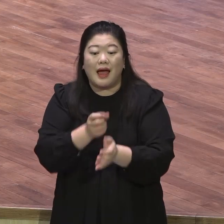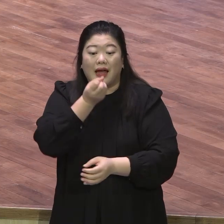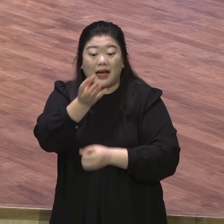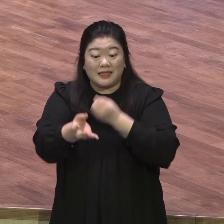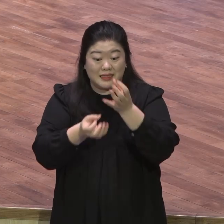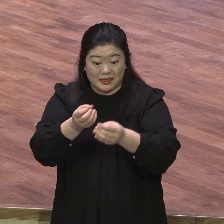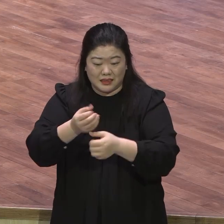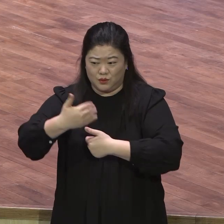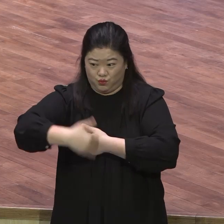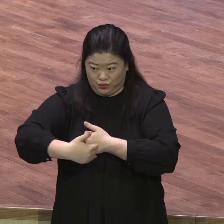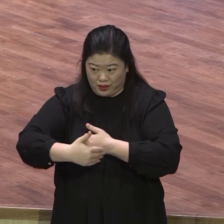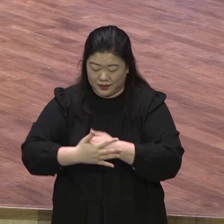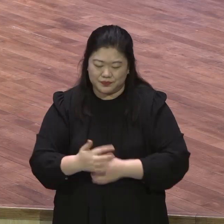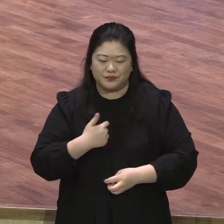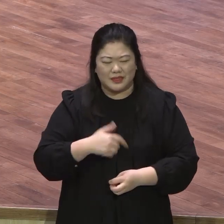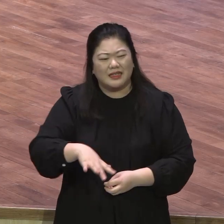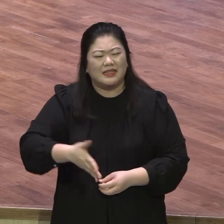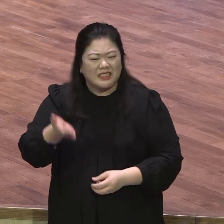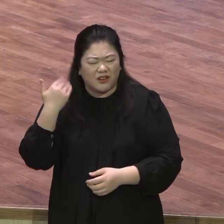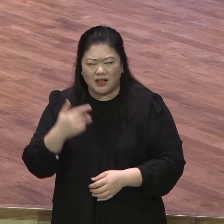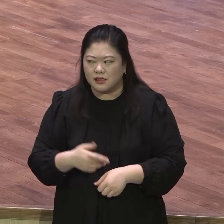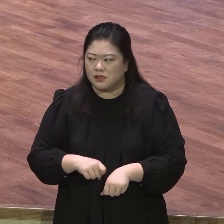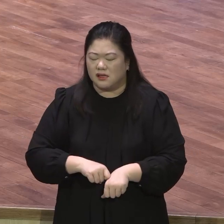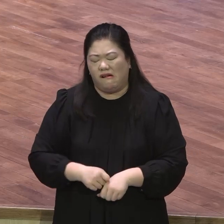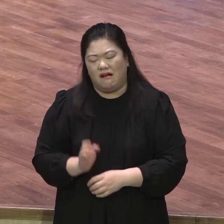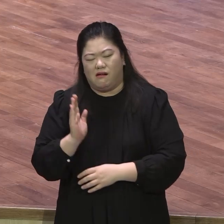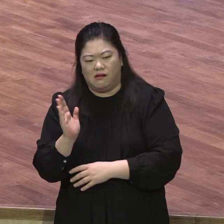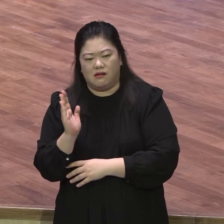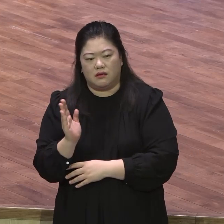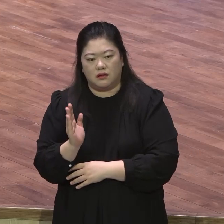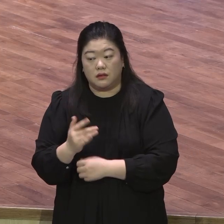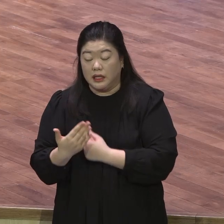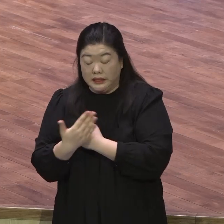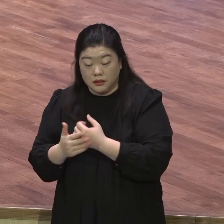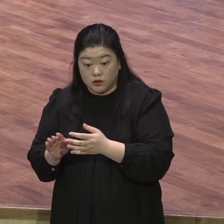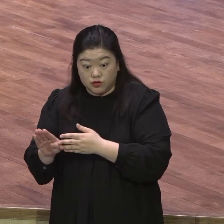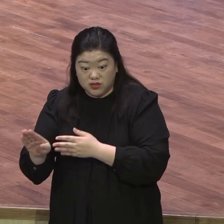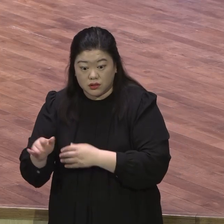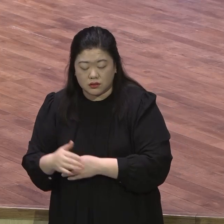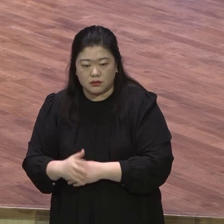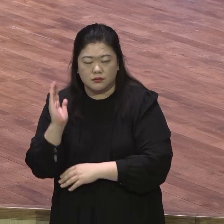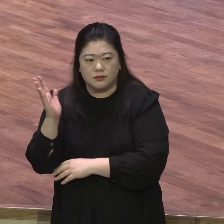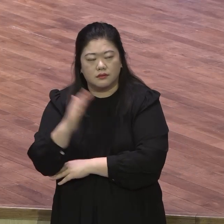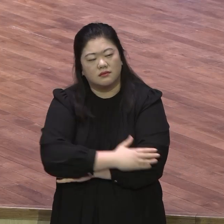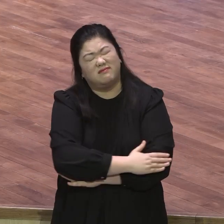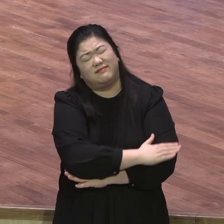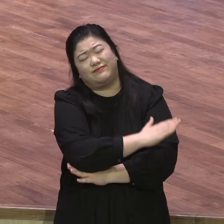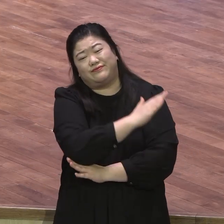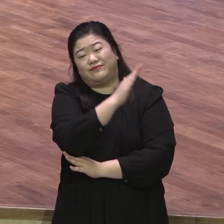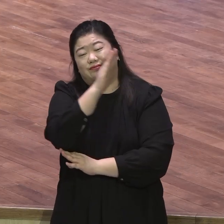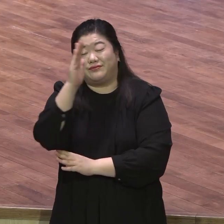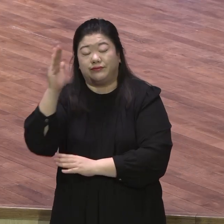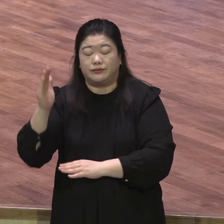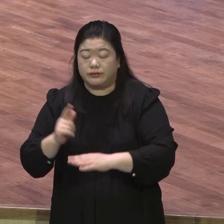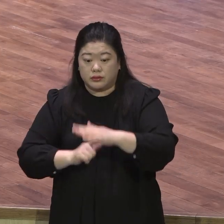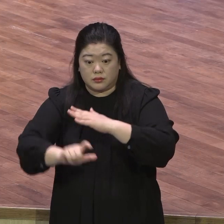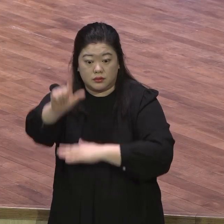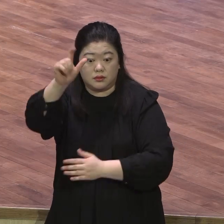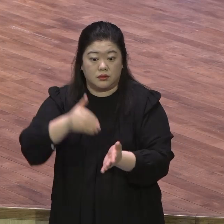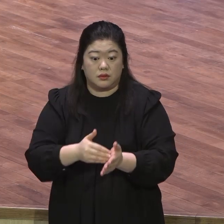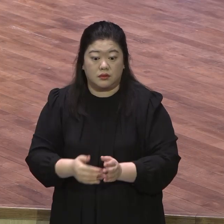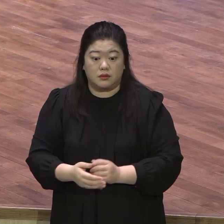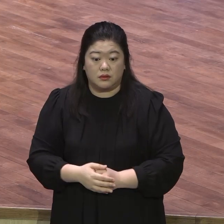너무 밤을 쉬어 온지도 몰라. 막 앉아서 한 잔 마시면서 이야기하다 보면 새벽 종 쳐요. 그때 새벽에 종을 쳤습니다. 새벽에.